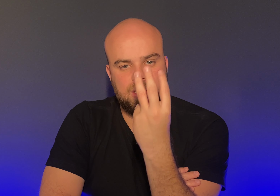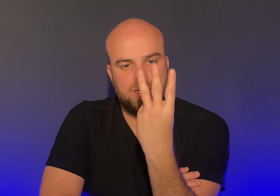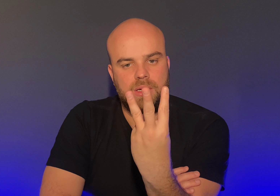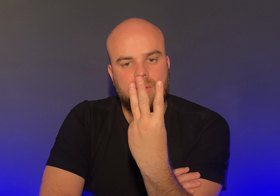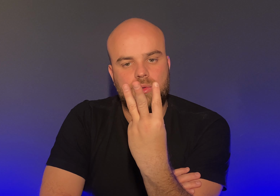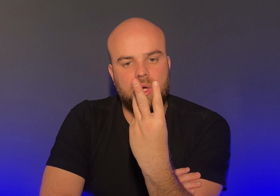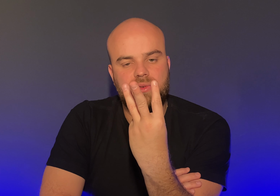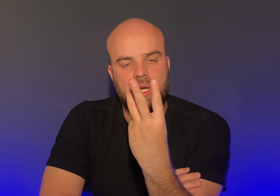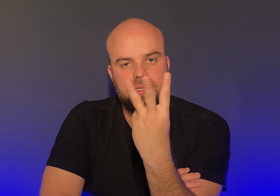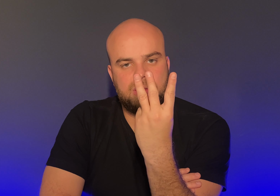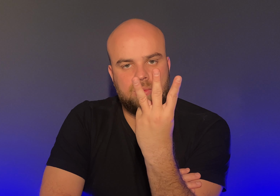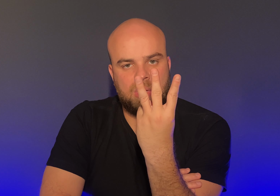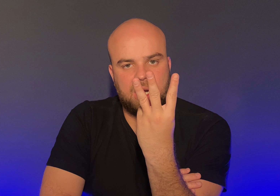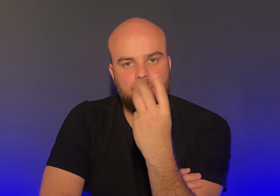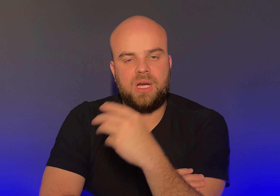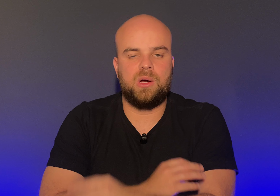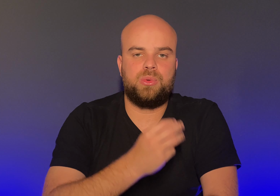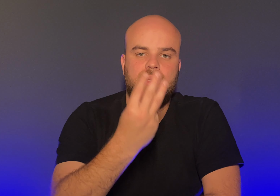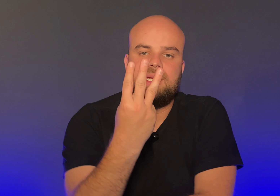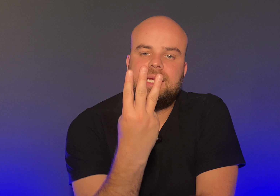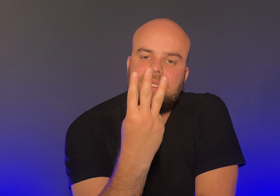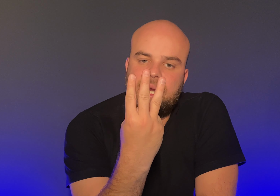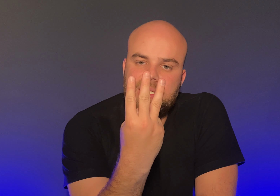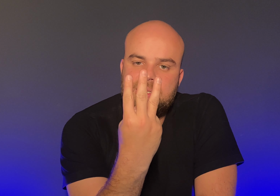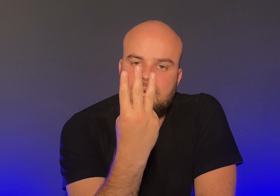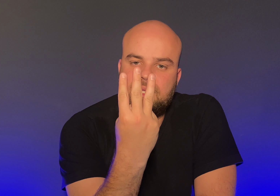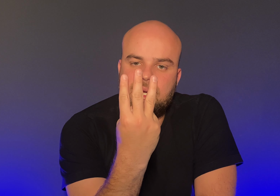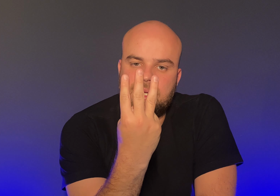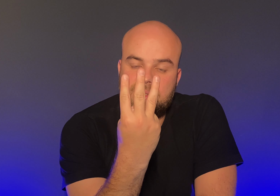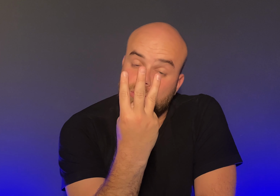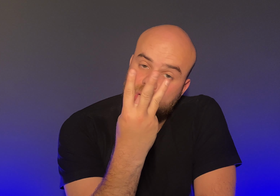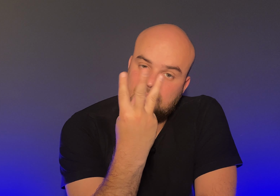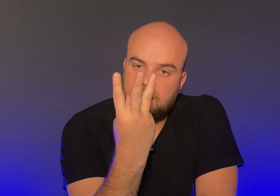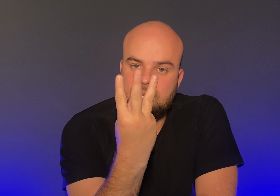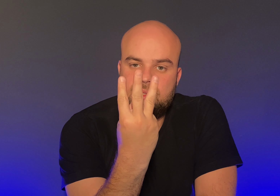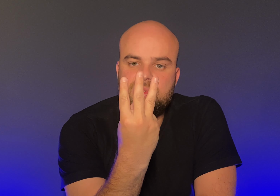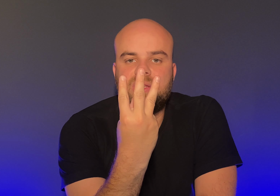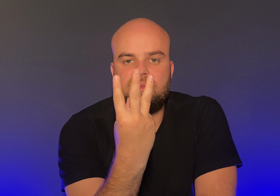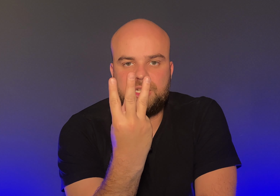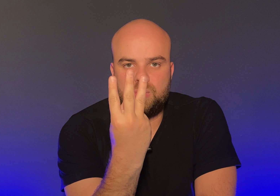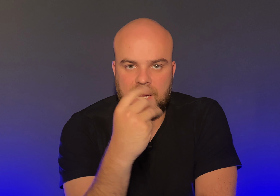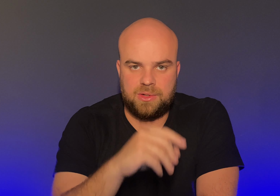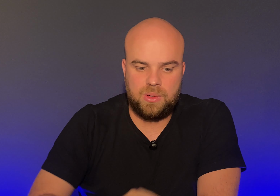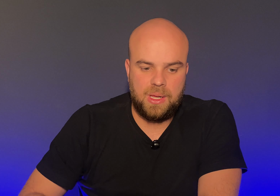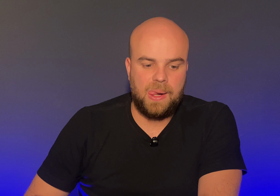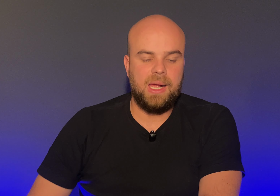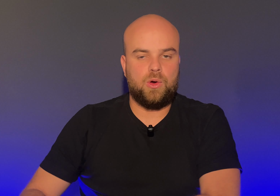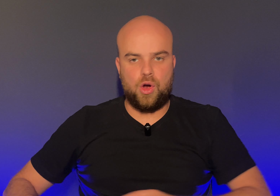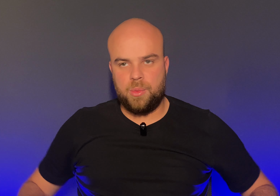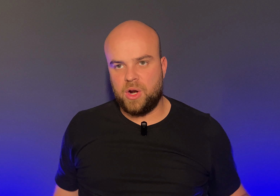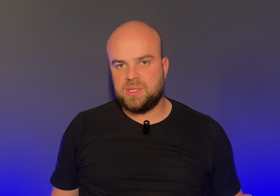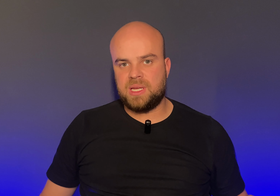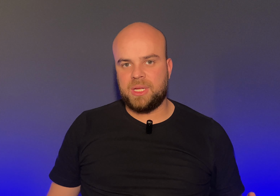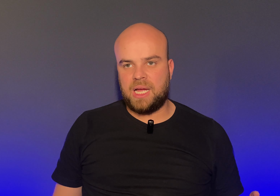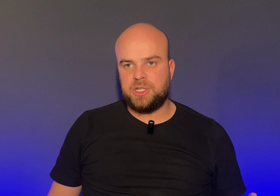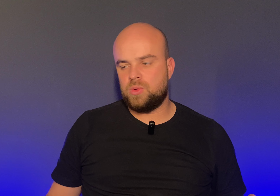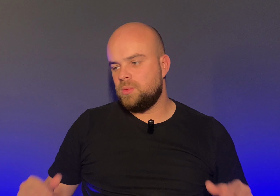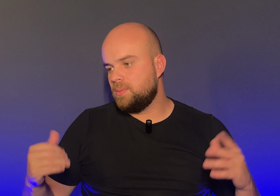dois volantes um cara de meio campo e três atacantes dois atacantes e um centroavante no caso Qual que é o melhor sistema tático